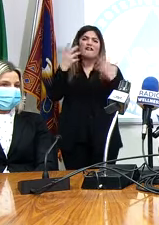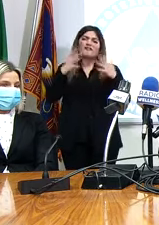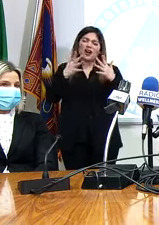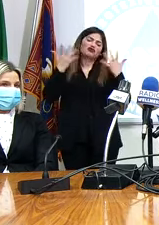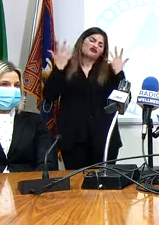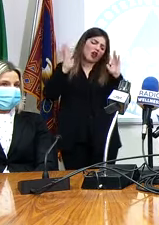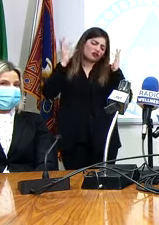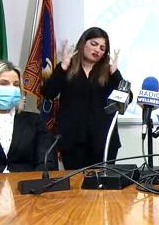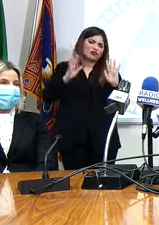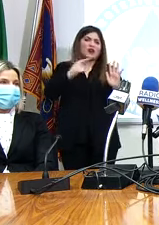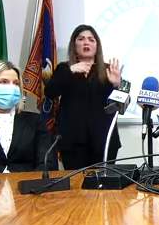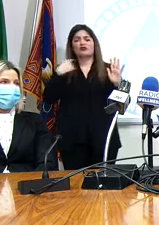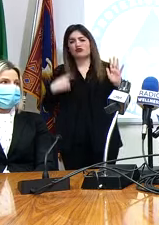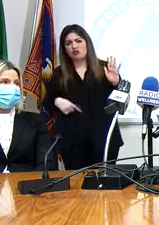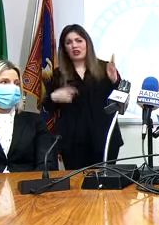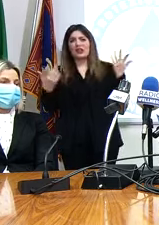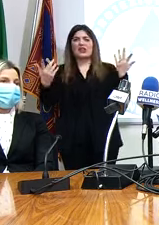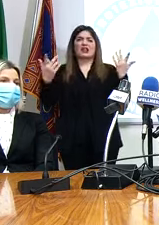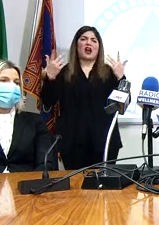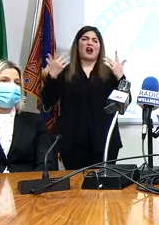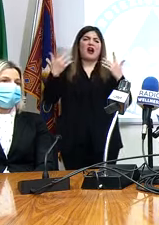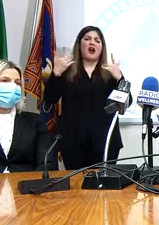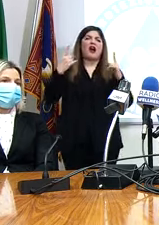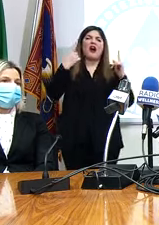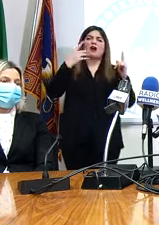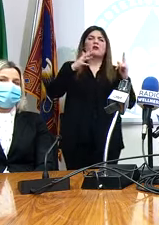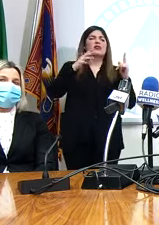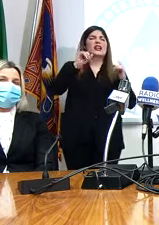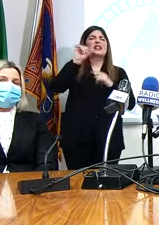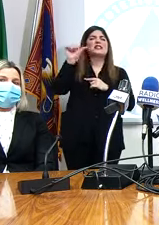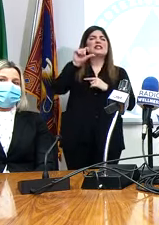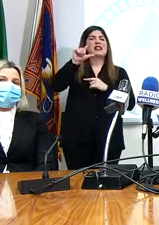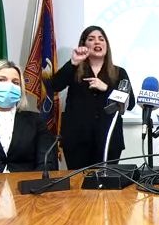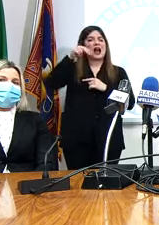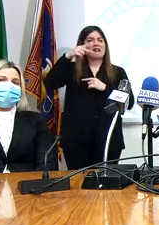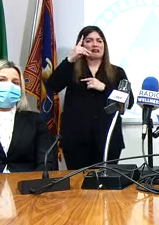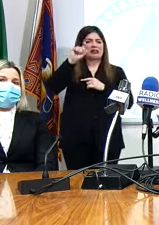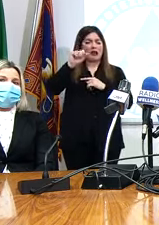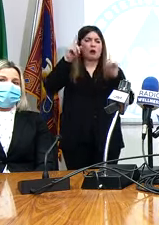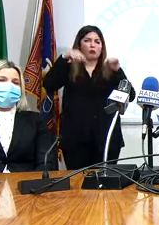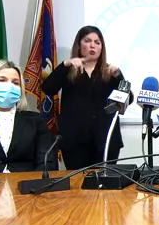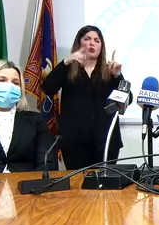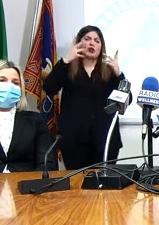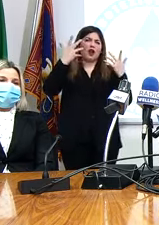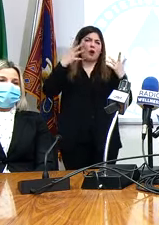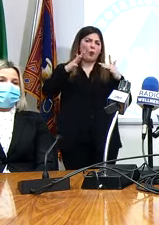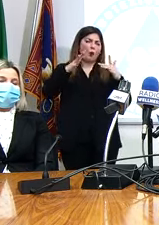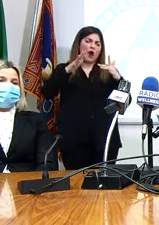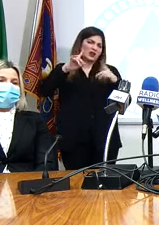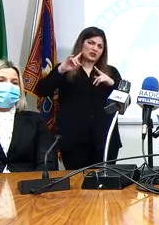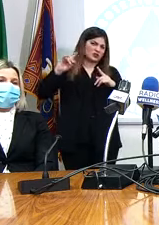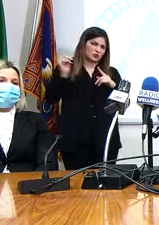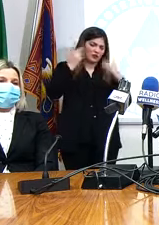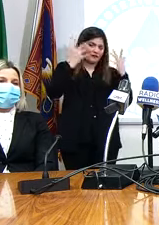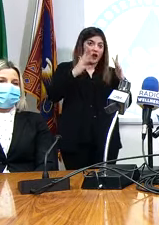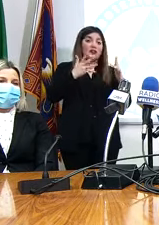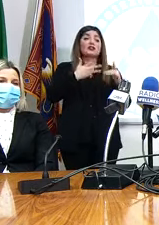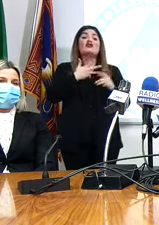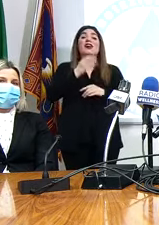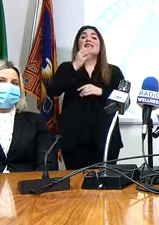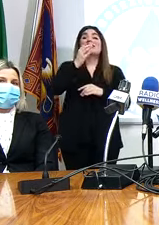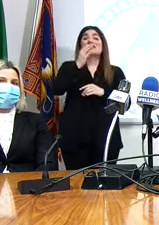l'Islanda è stata quasi tutta testata, si può calcolare che oscilli tra lo 0,25 e lo